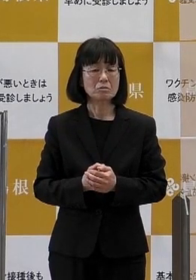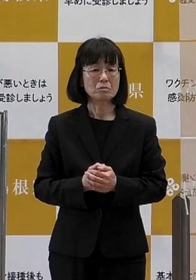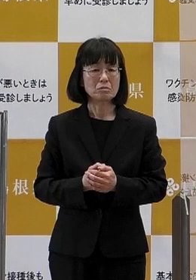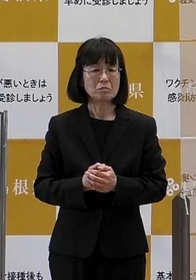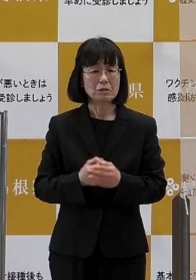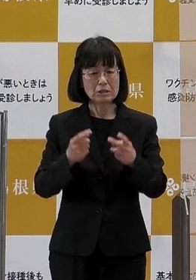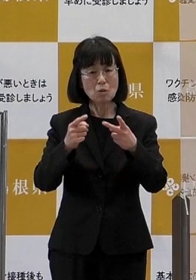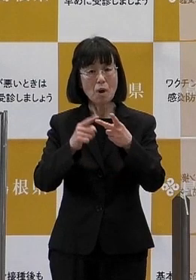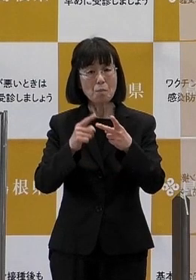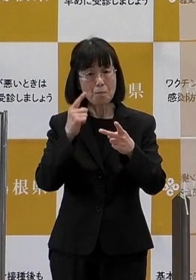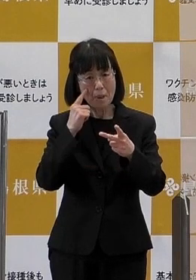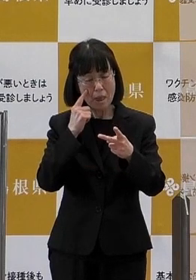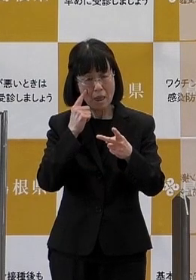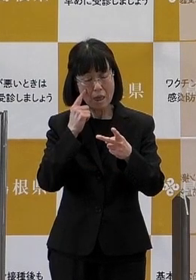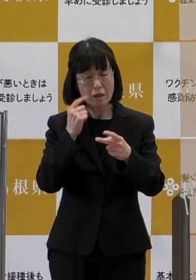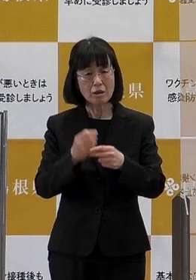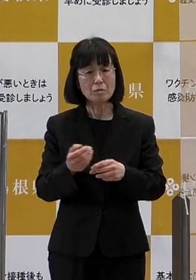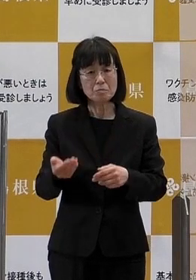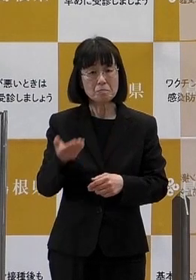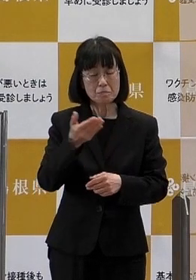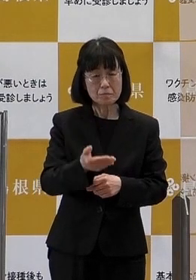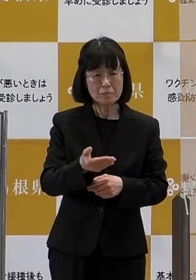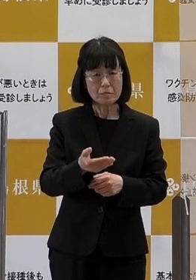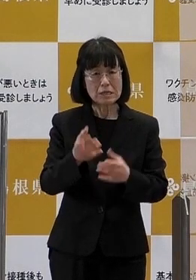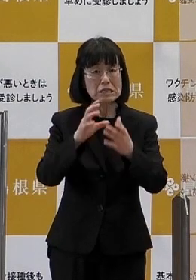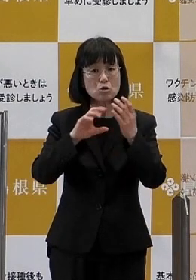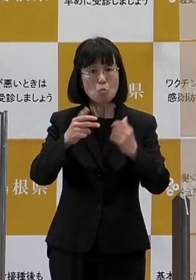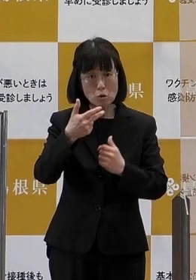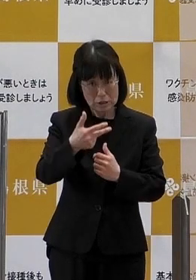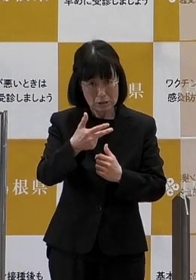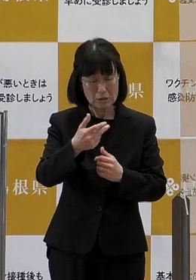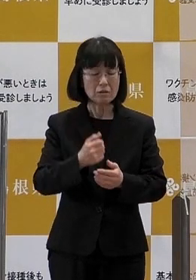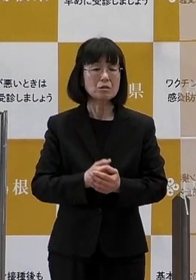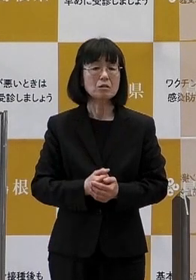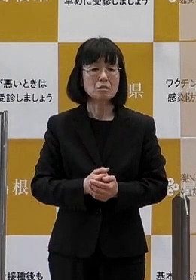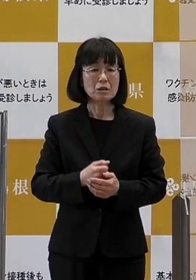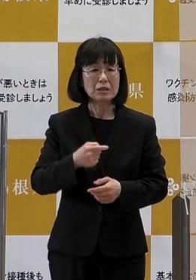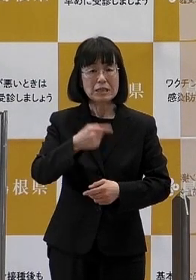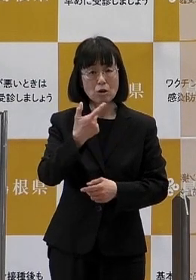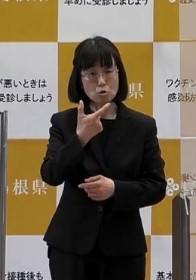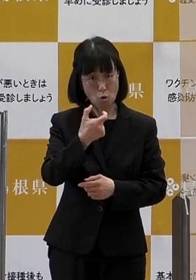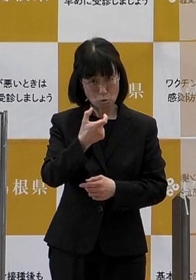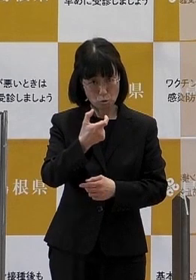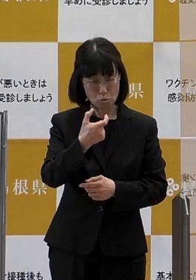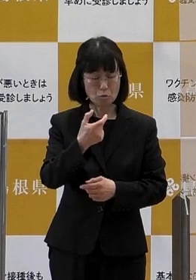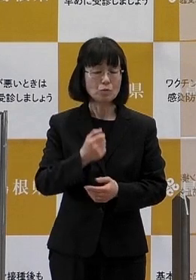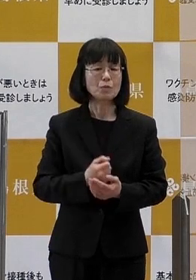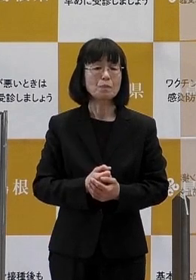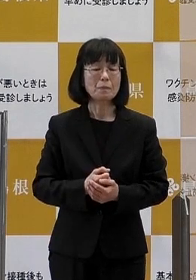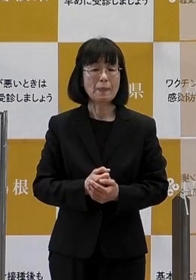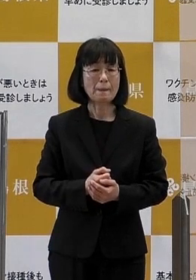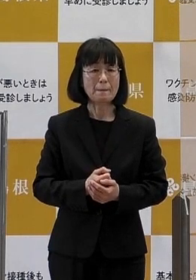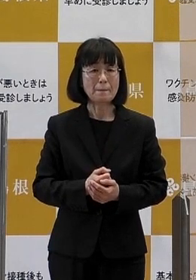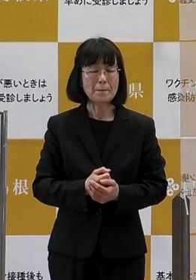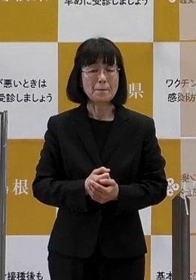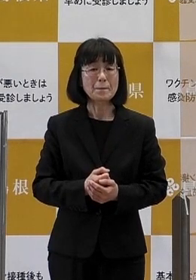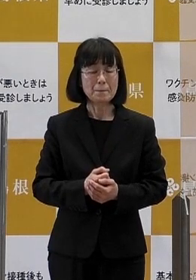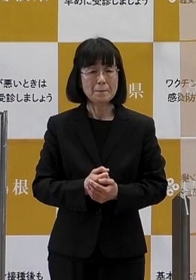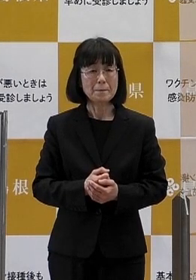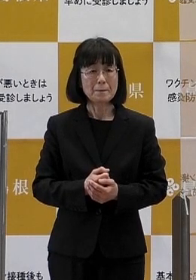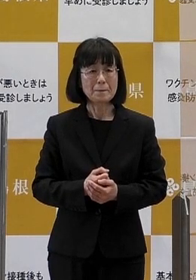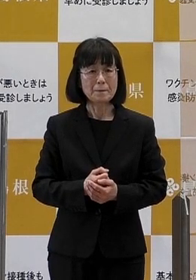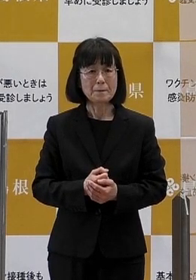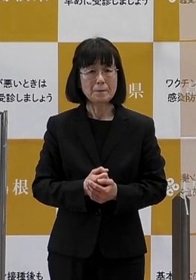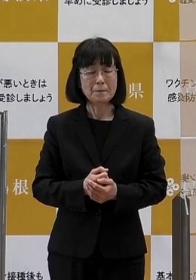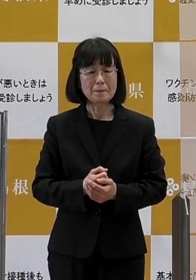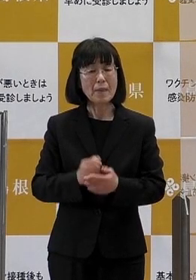2番目の市であります、まあ、出雲市が、まあ、160、まあ、とちょうど